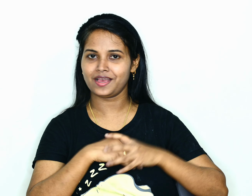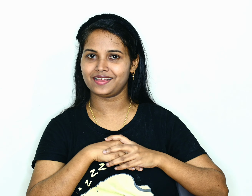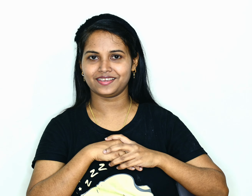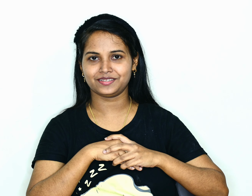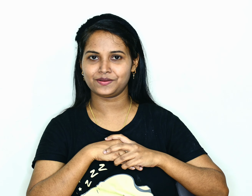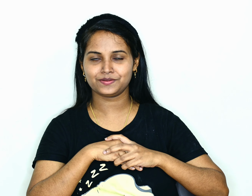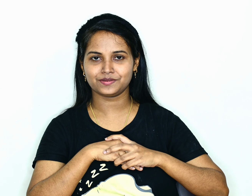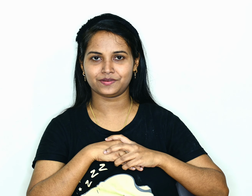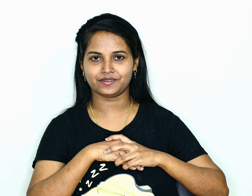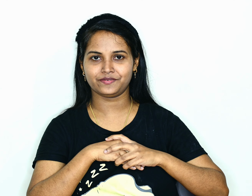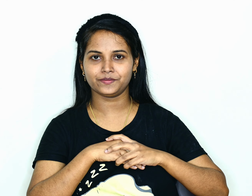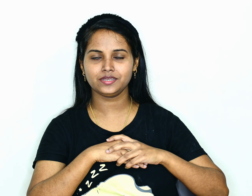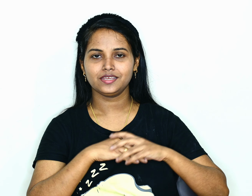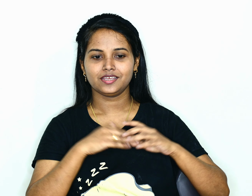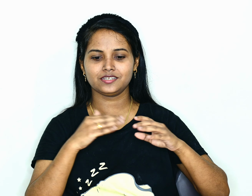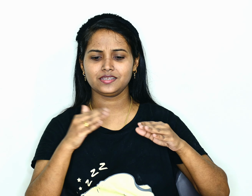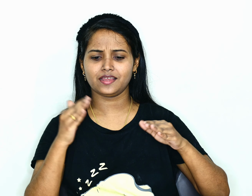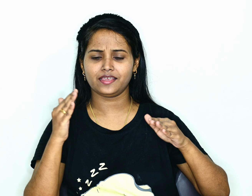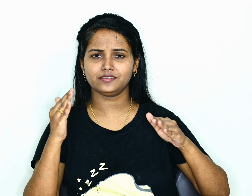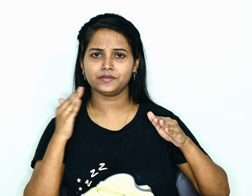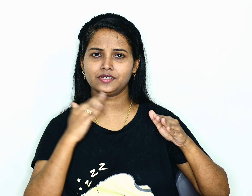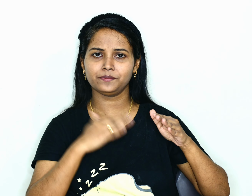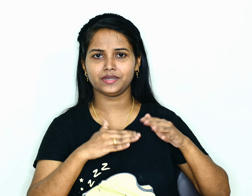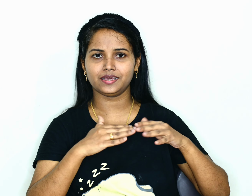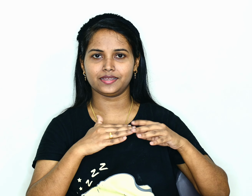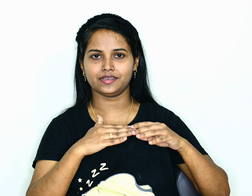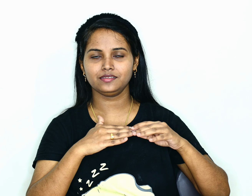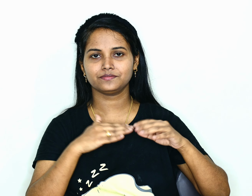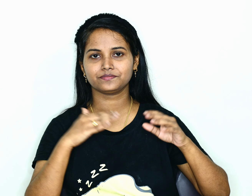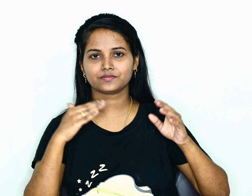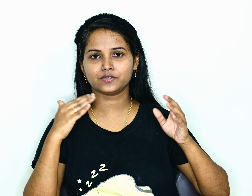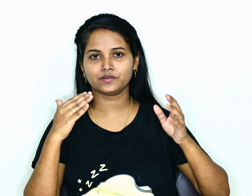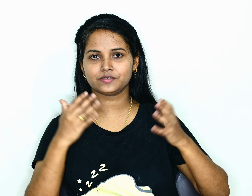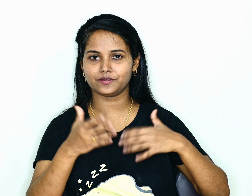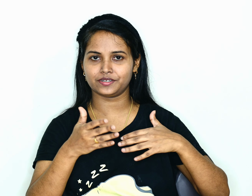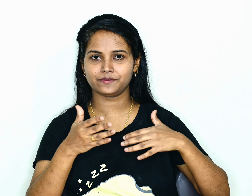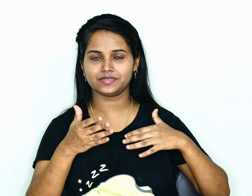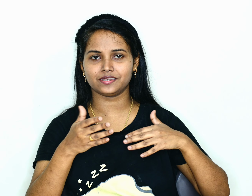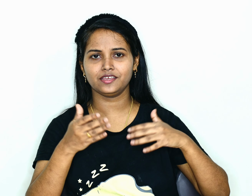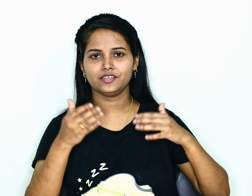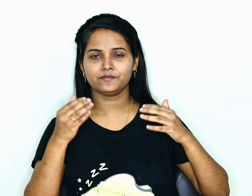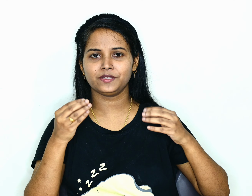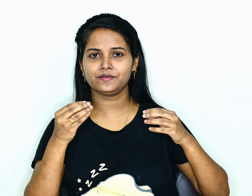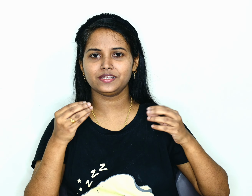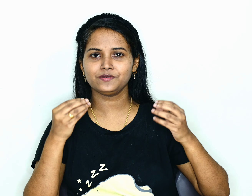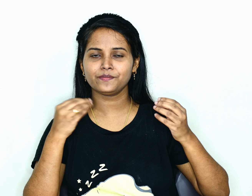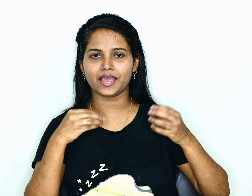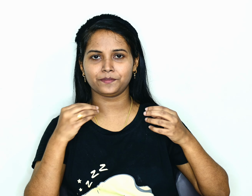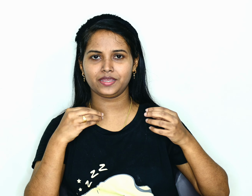सिफैलिक में आ गया था उस सोनोग्राफी में। जैसे नाइन्थ मंथ का मेड आ गया, तो जब डॉक्टर के पास गए तो मैंने बोला कि मुझे बैक पेन